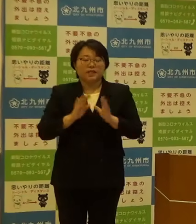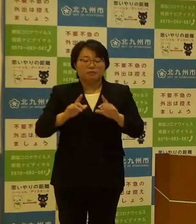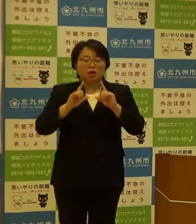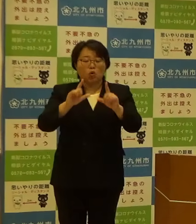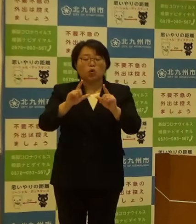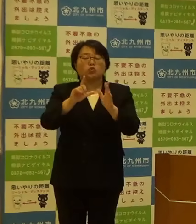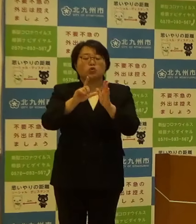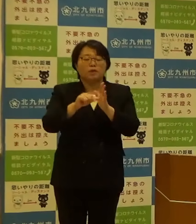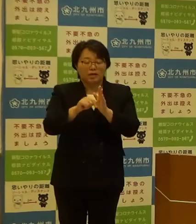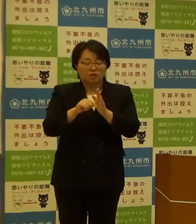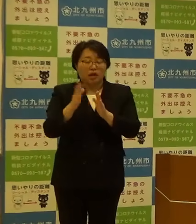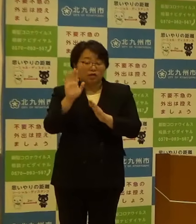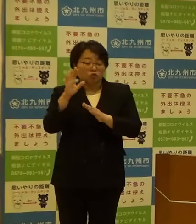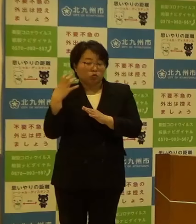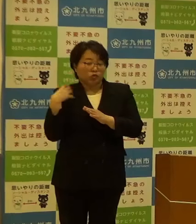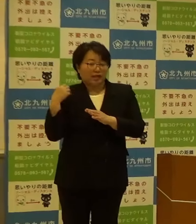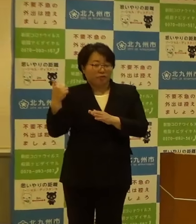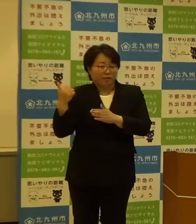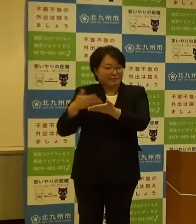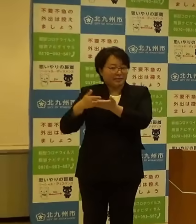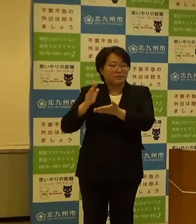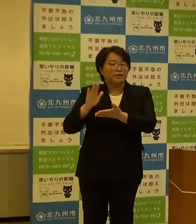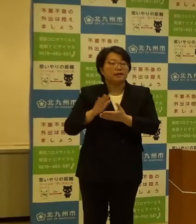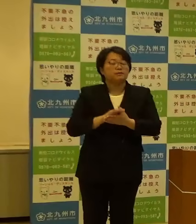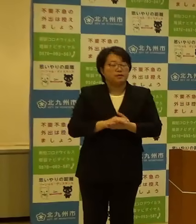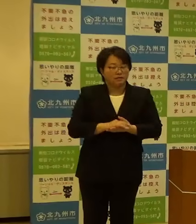たしますが、